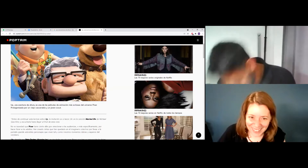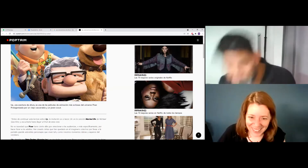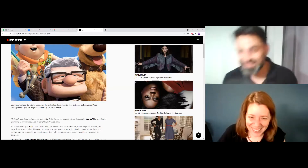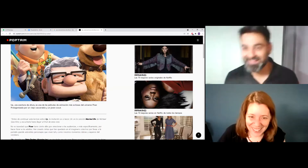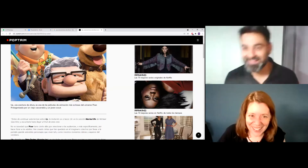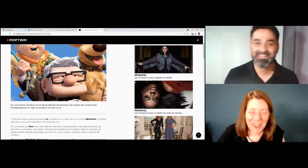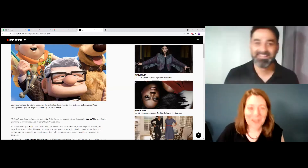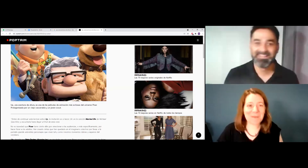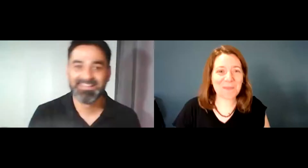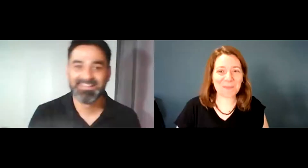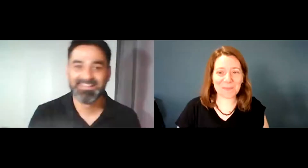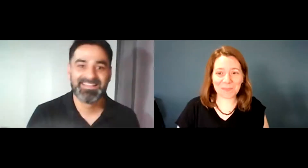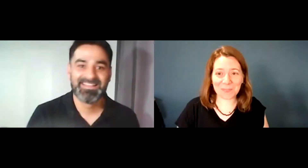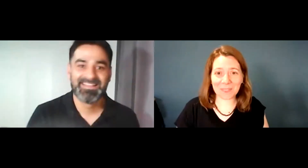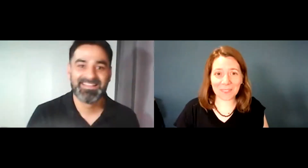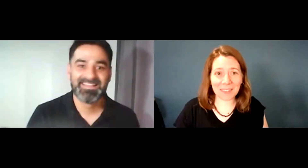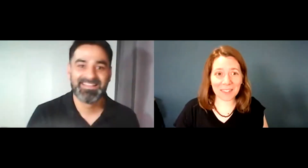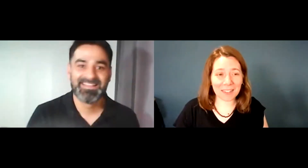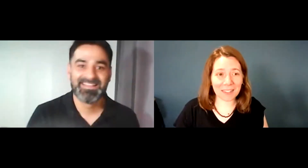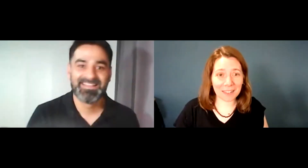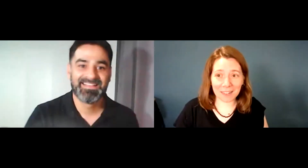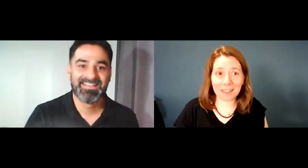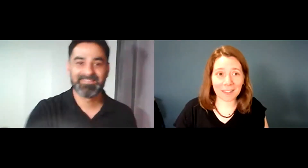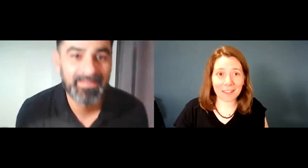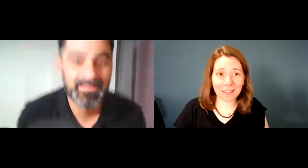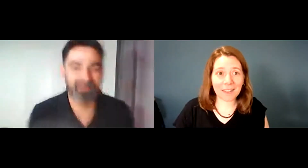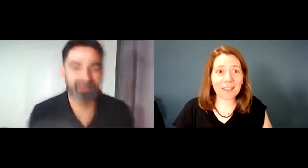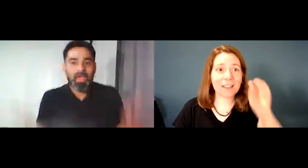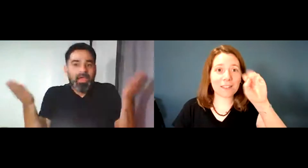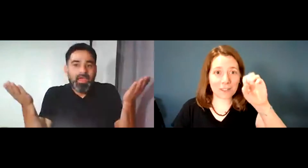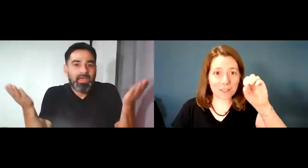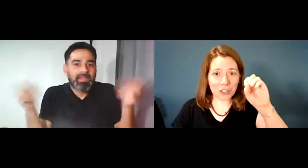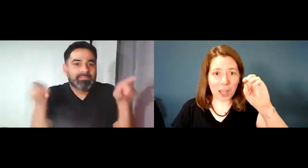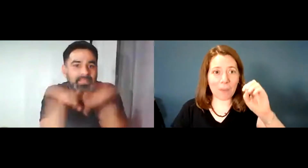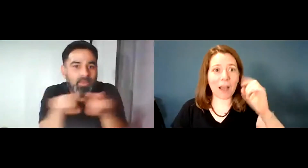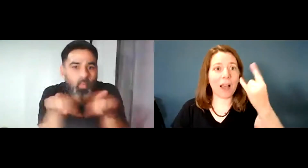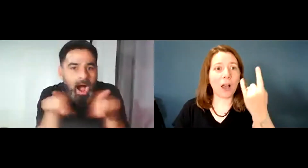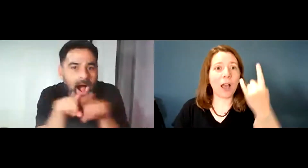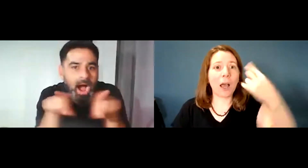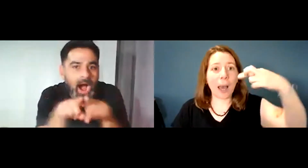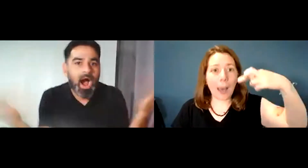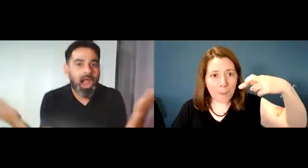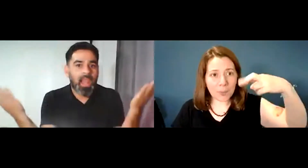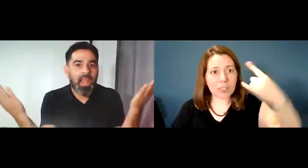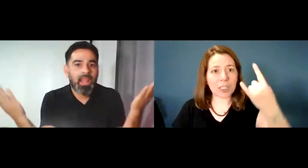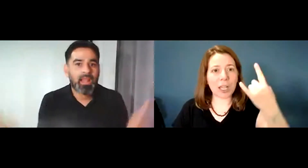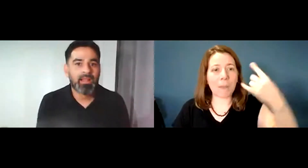¿De qué película es, Belu? Eso no sé qué película es. Que... Eso. Up se llama